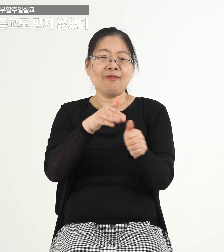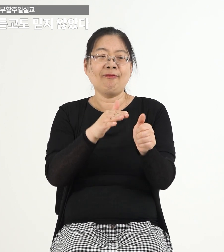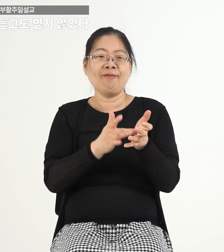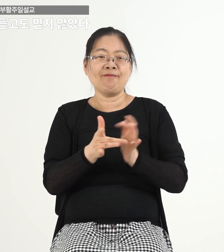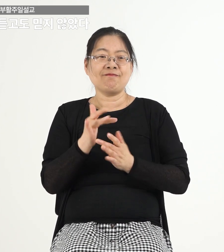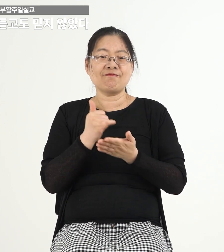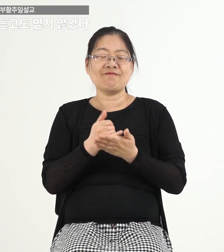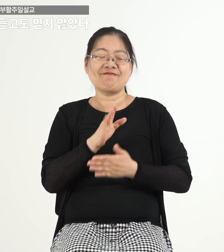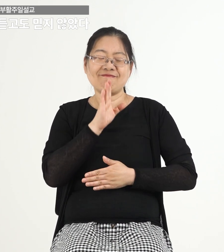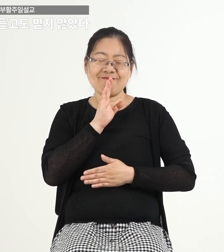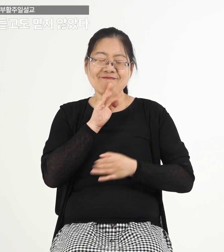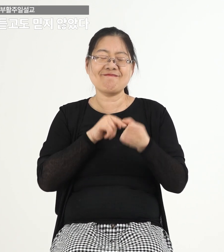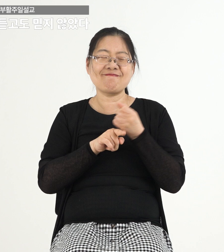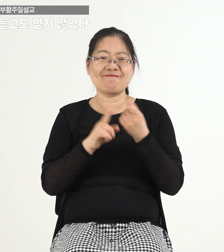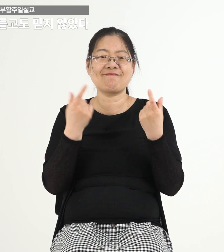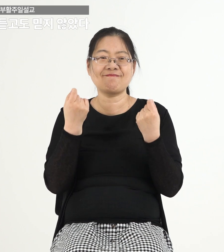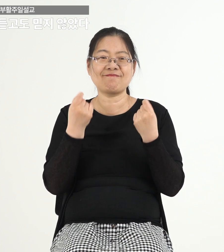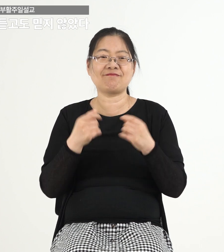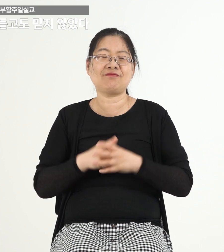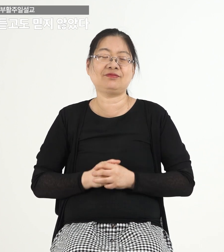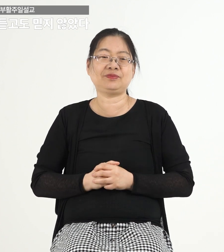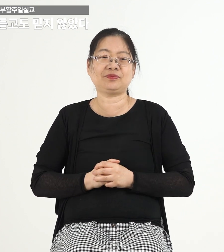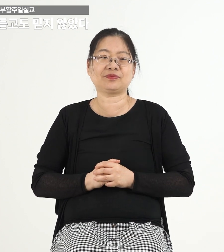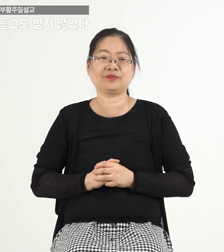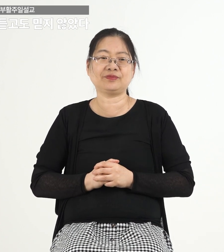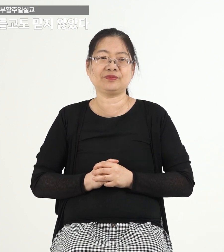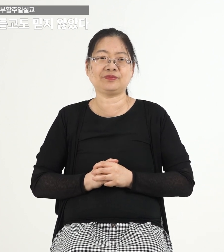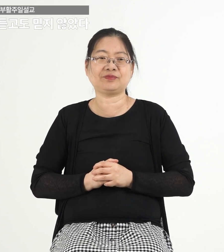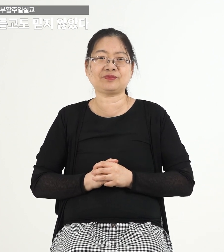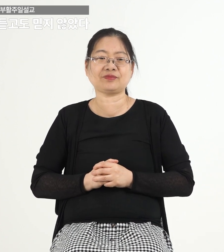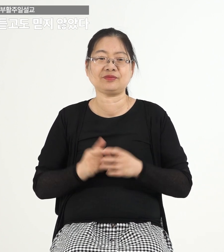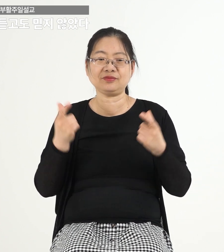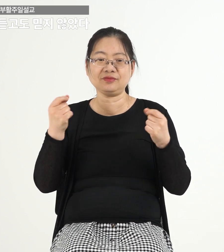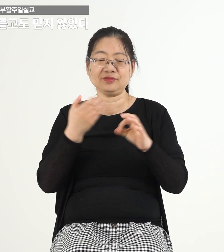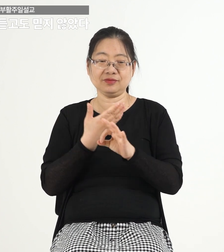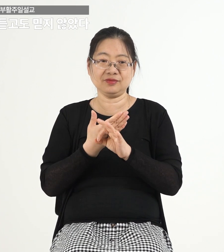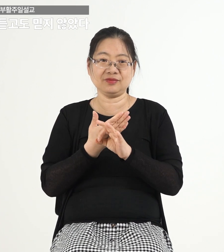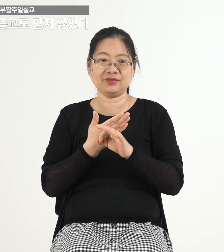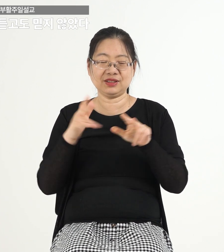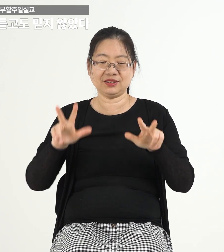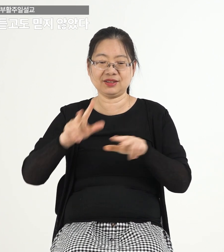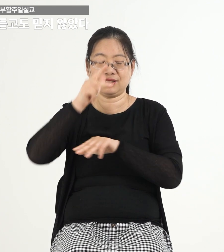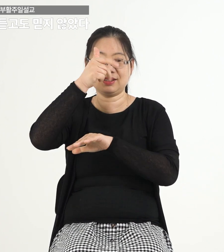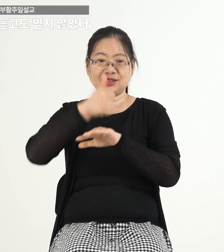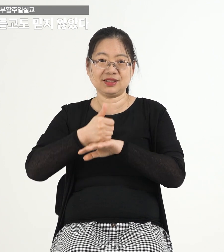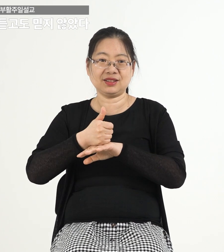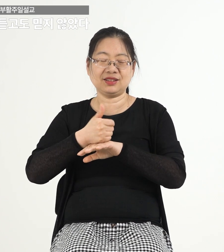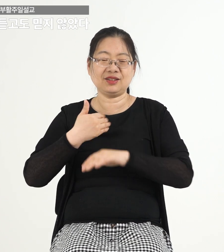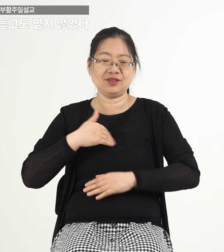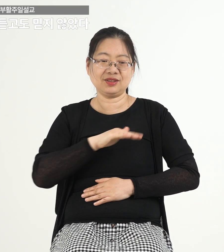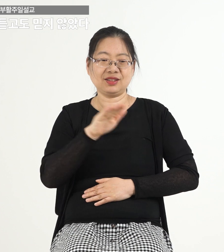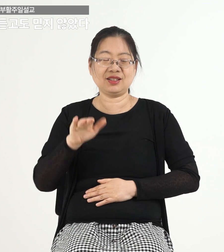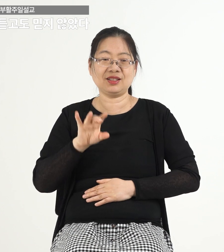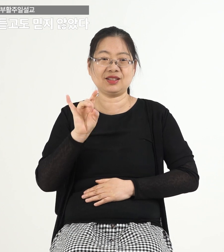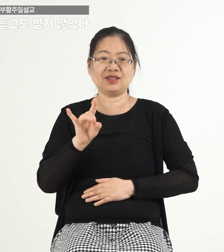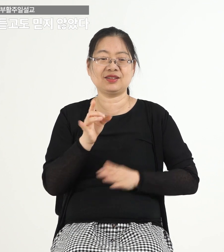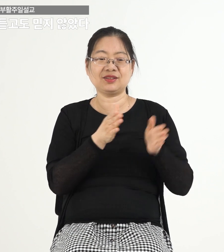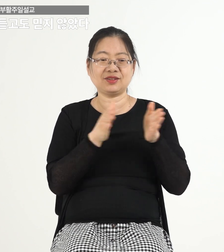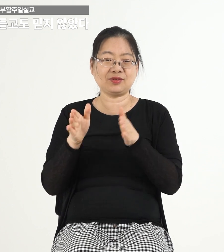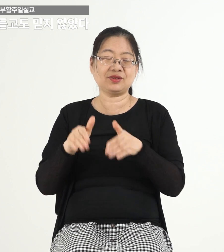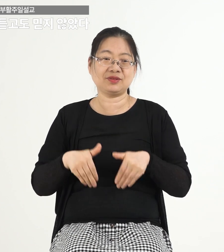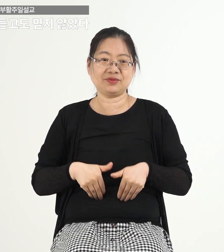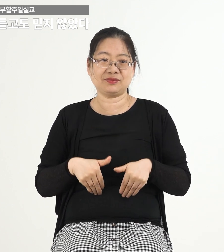예수님의 진짜 이유입니다. 자, 그렇다면 이제 마지막 우리가 한 가지 정리할 게